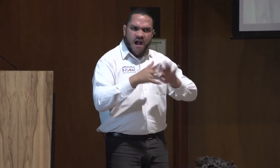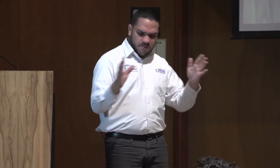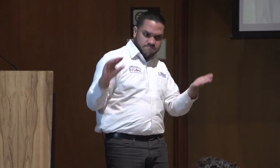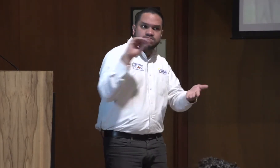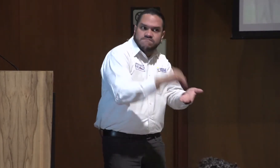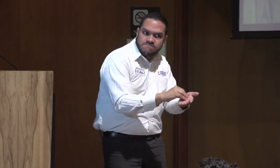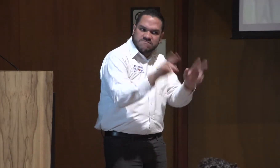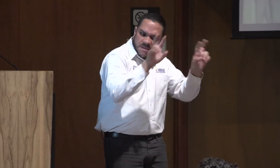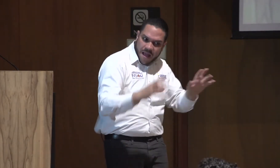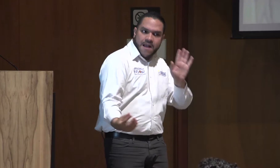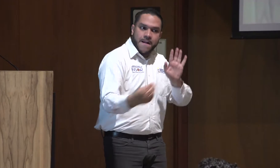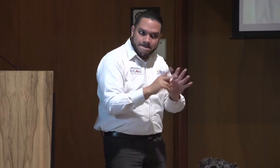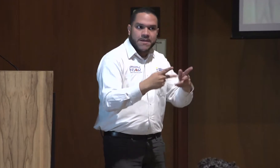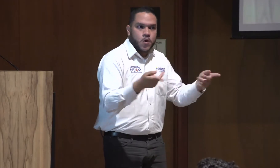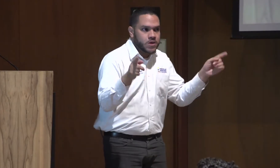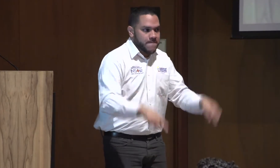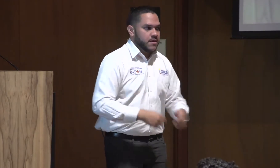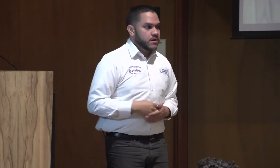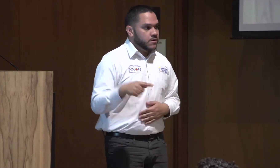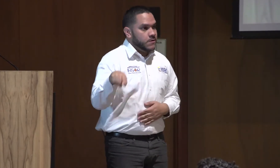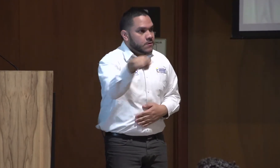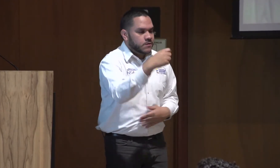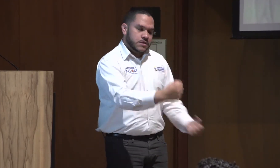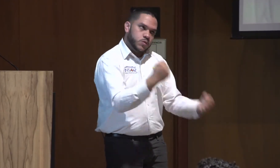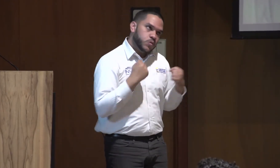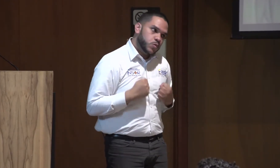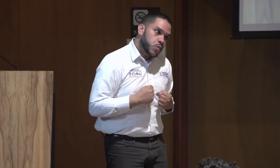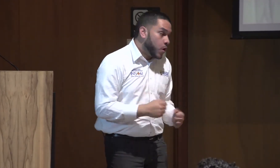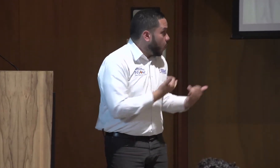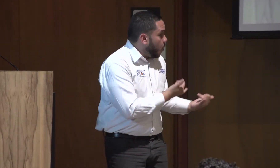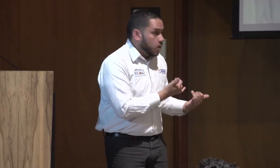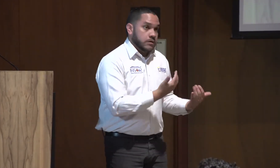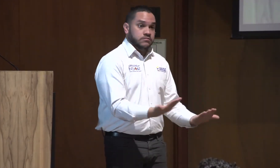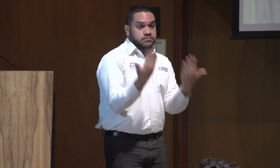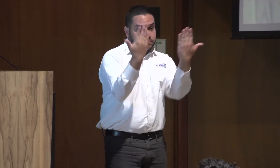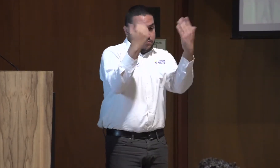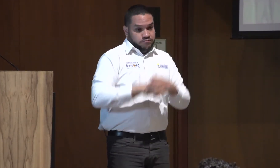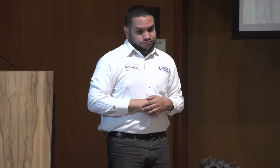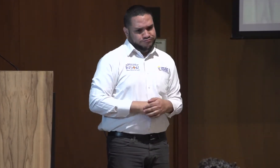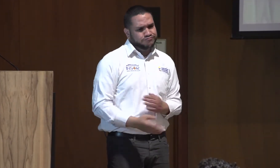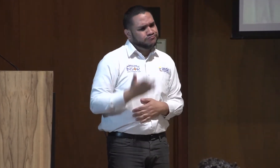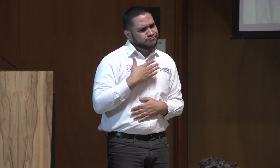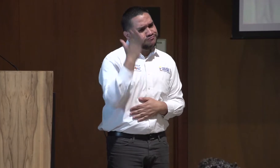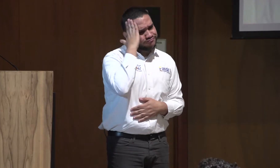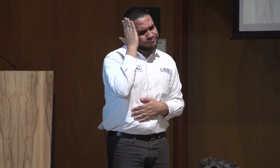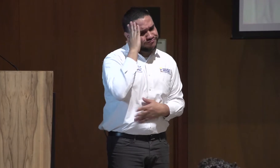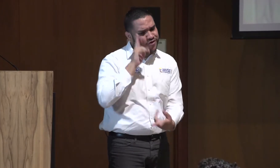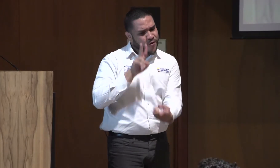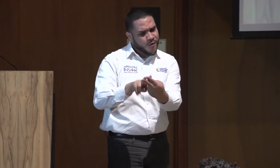verdaderamente este esfuerzo que se hace hoy tendría un valor. Yo me doy cuenta porque mis estudiantes